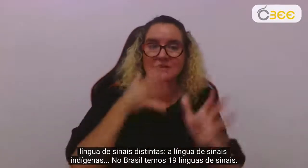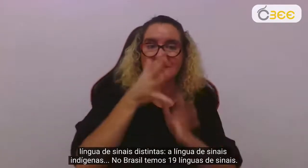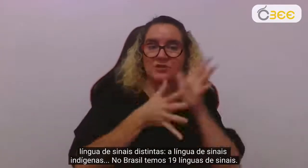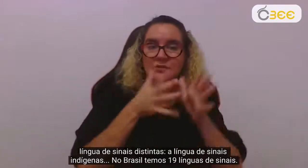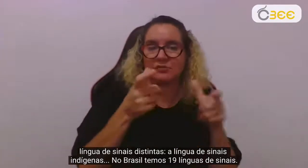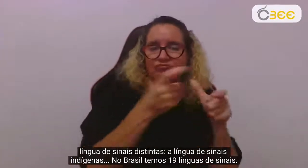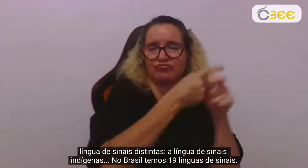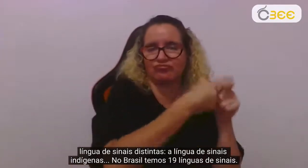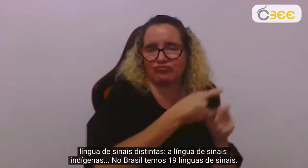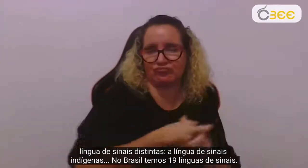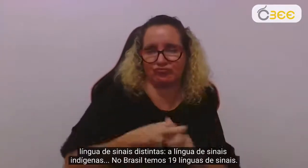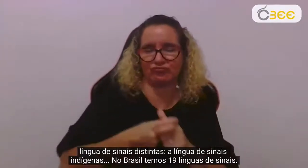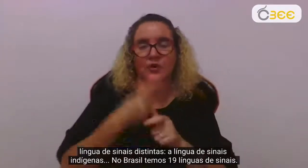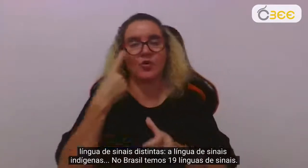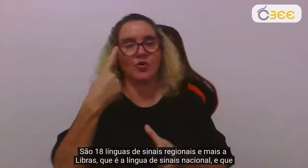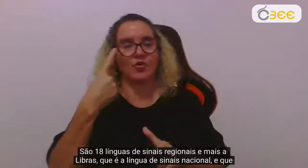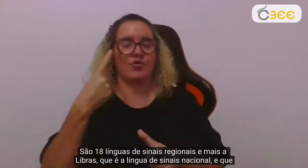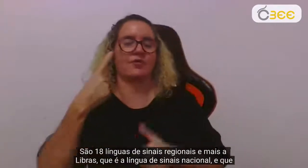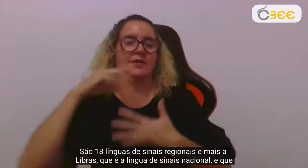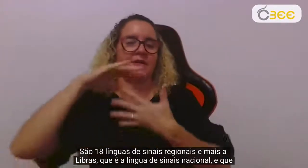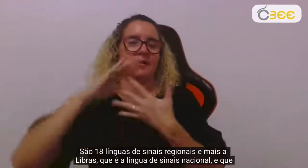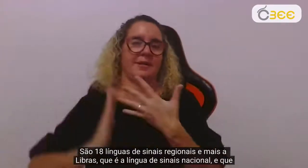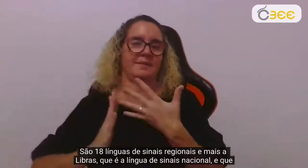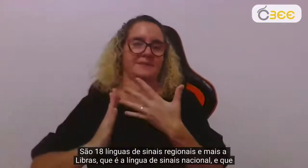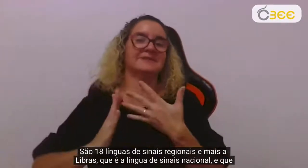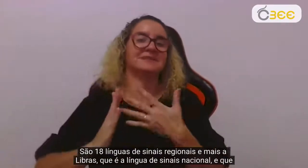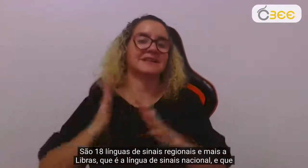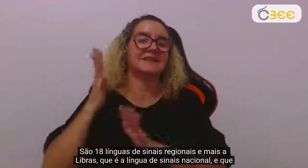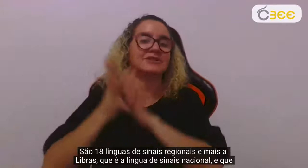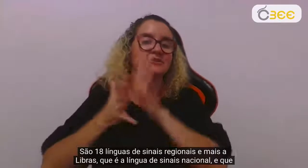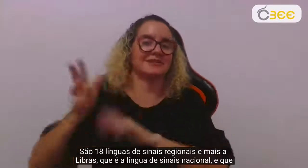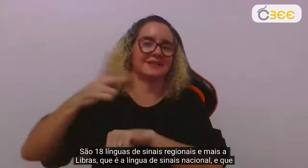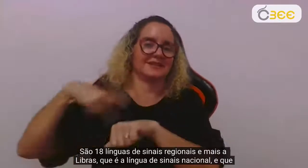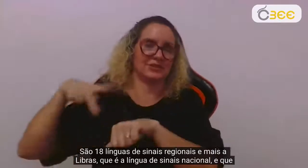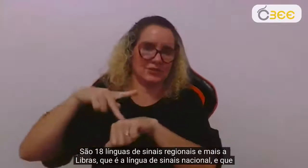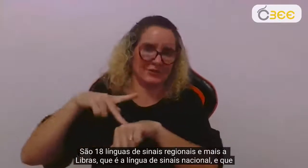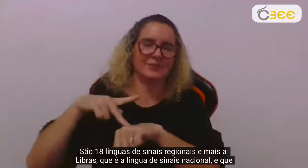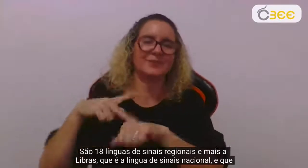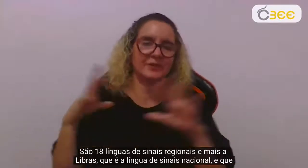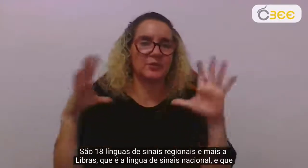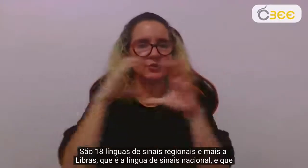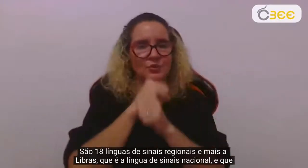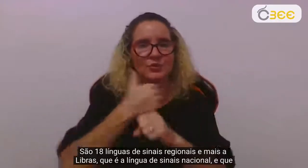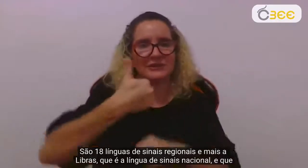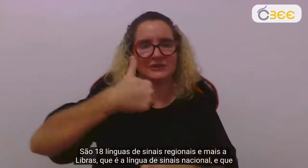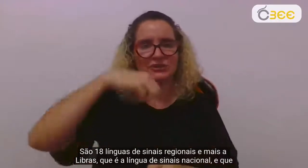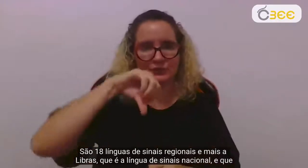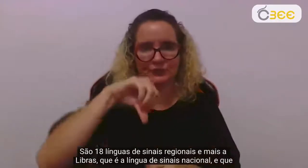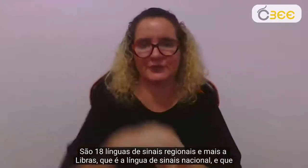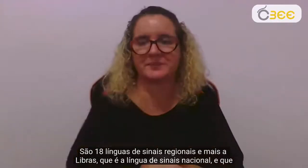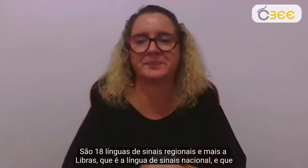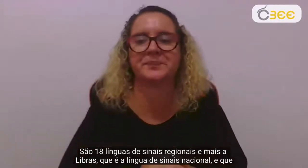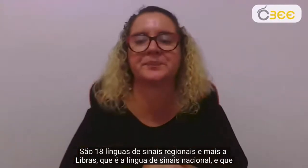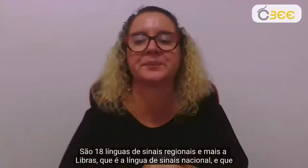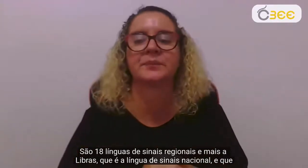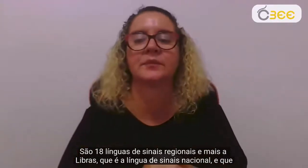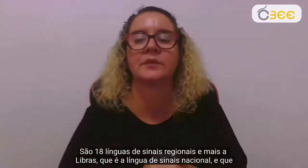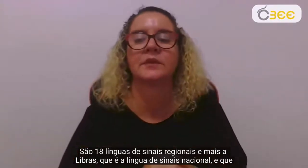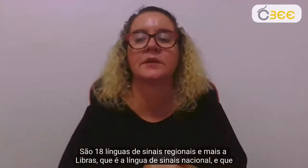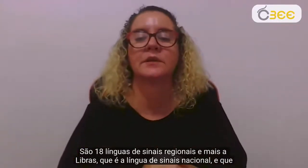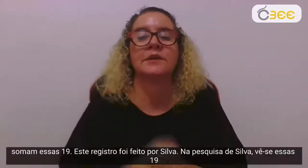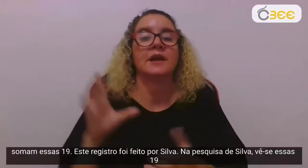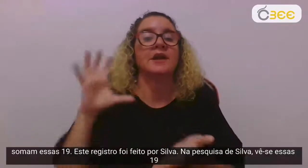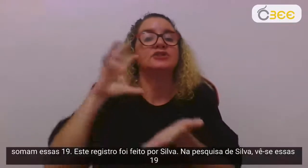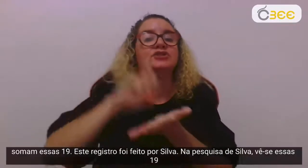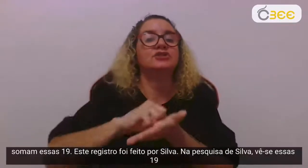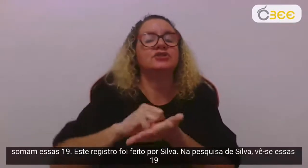temos 19 línguas de sinais. São 18 línguas de sinais regionais e mais a Libras, que é a língua de sinais nacional, e